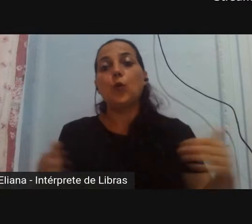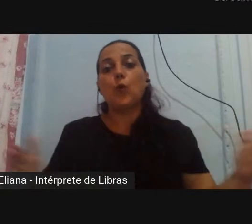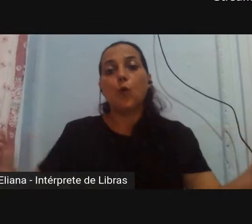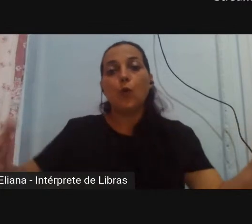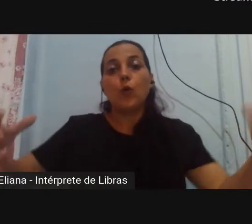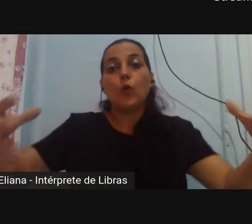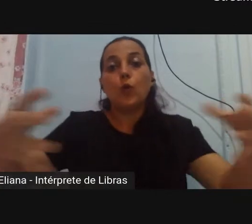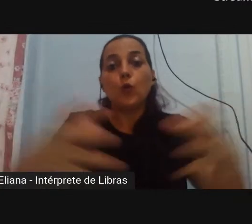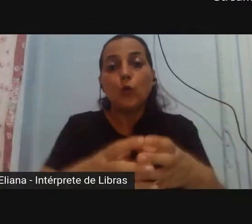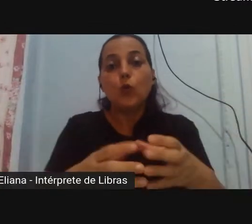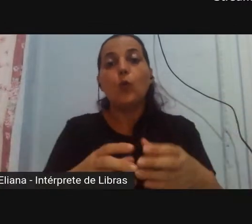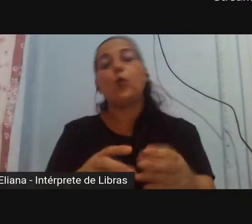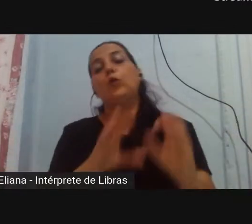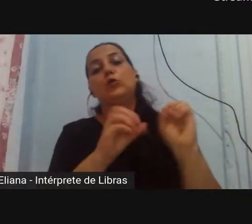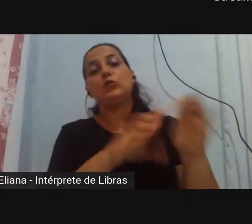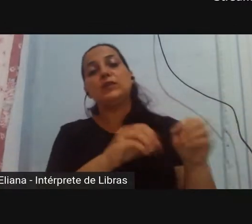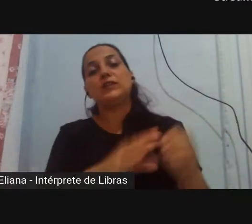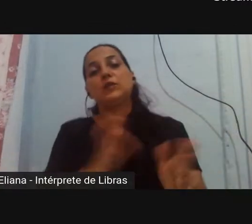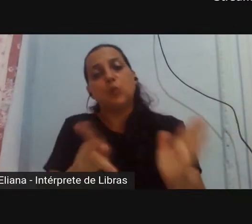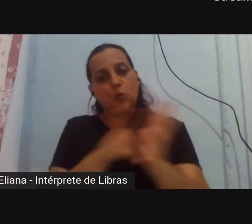brasileiro.